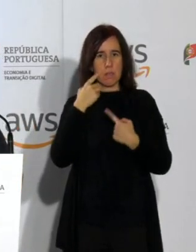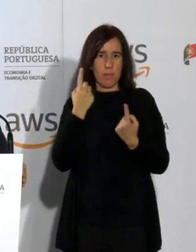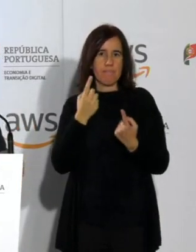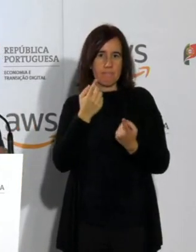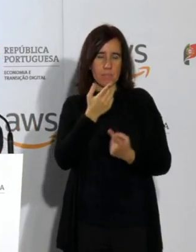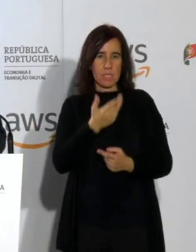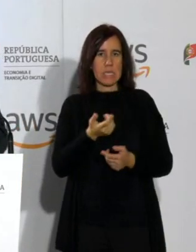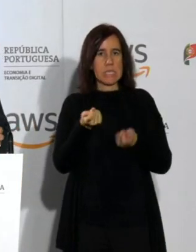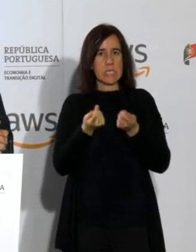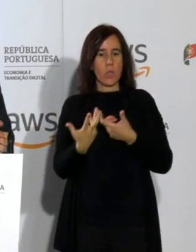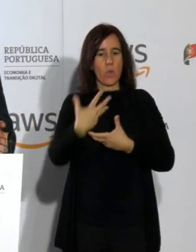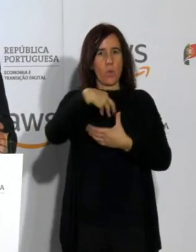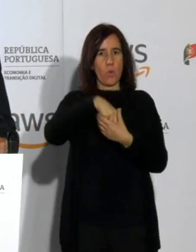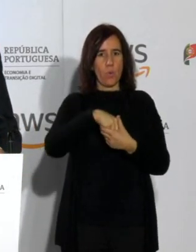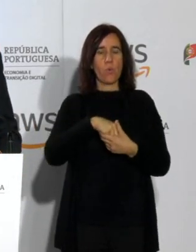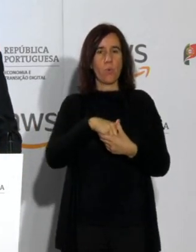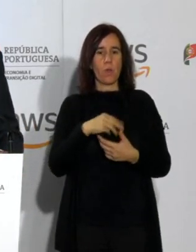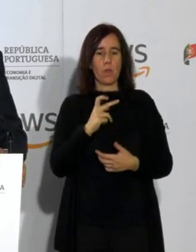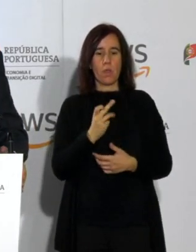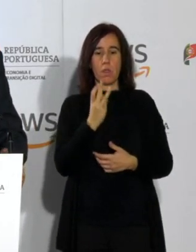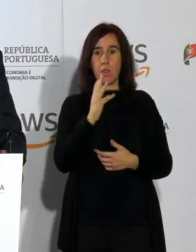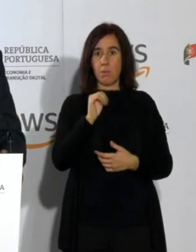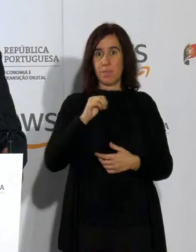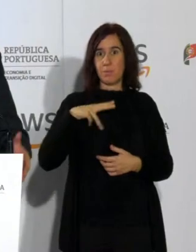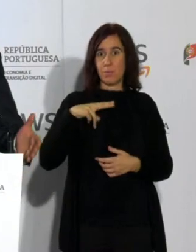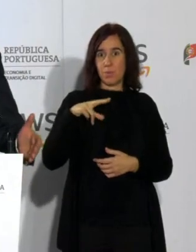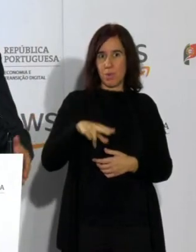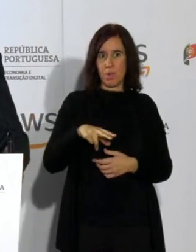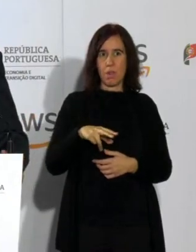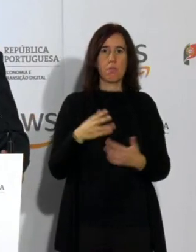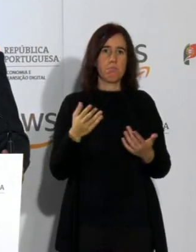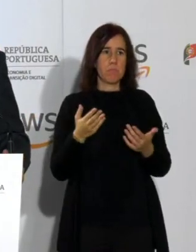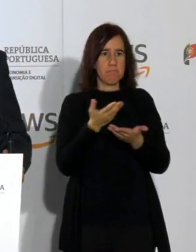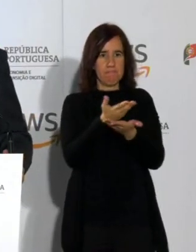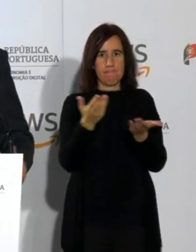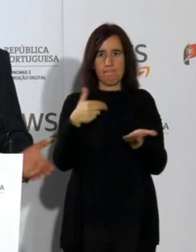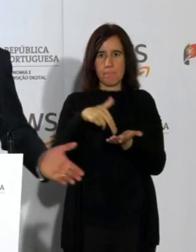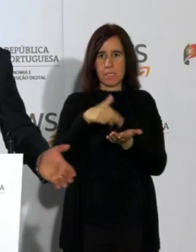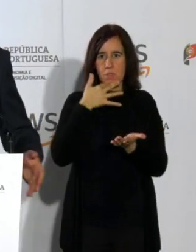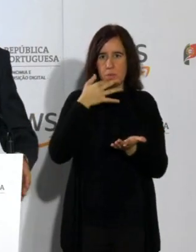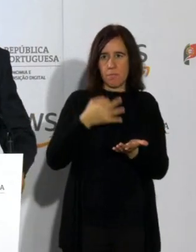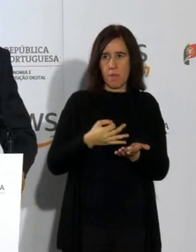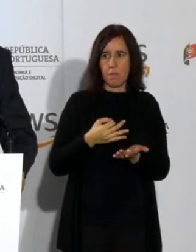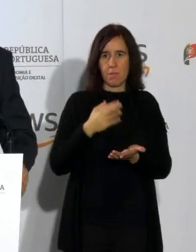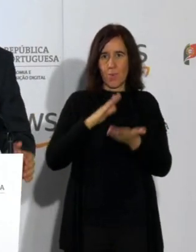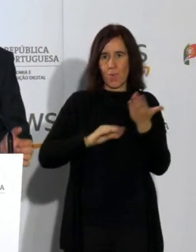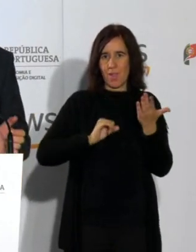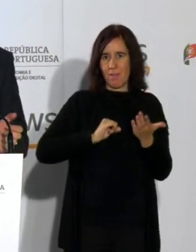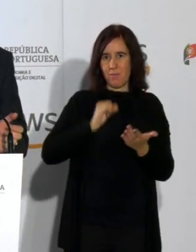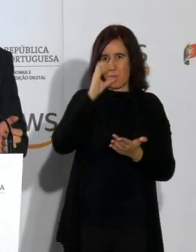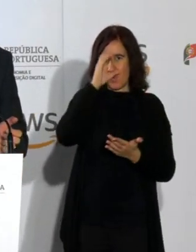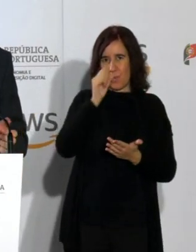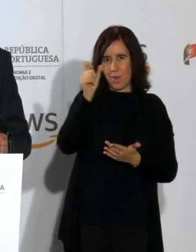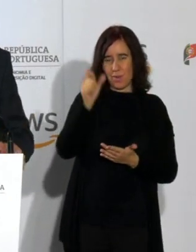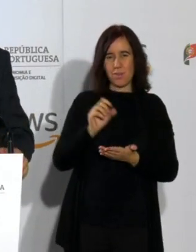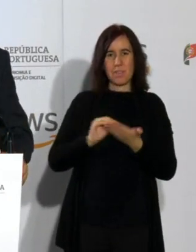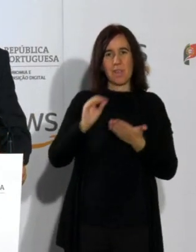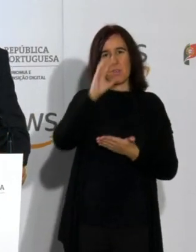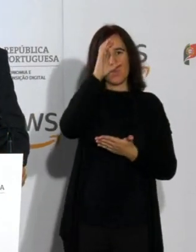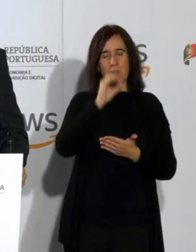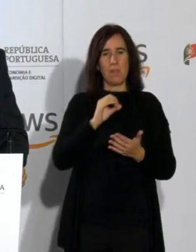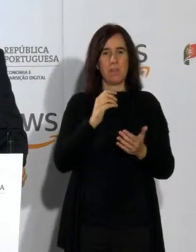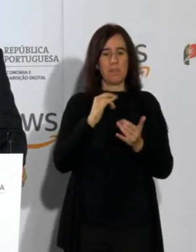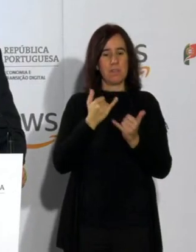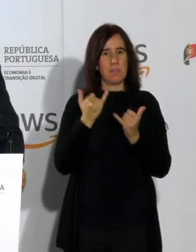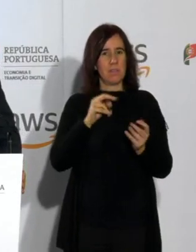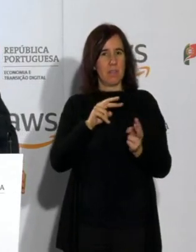Sr. Partner da AWS para Portugal e todos os presentes, incluindo o colega do Governo, para a Transição